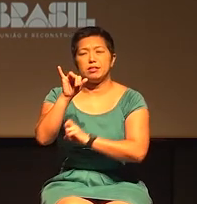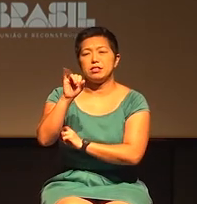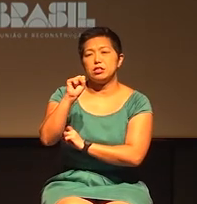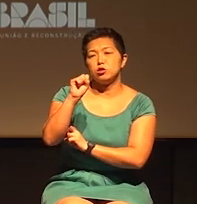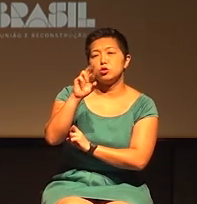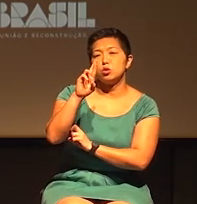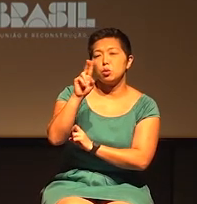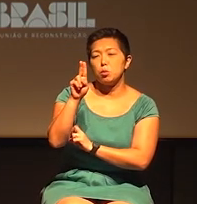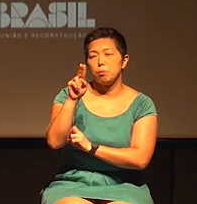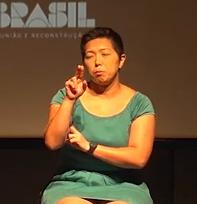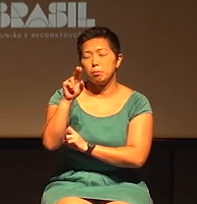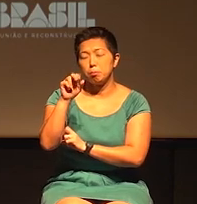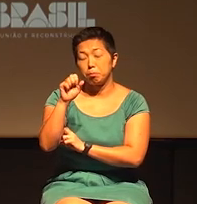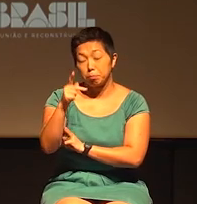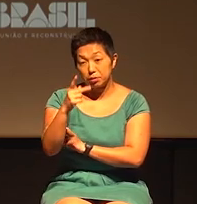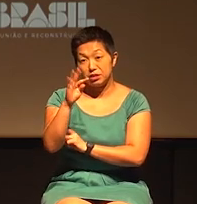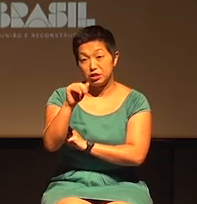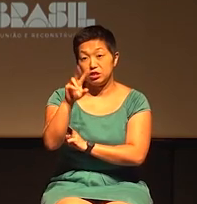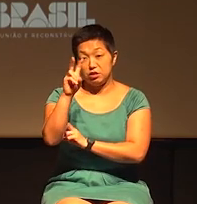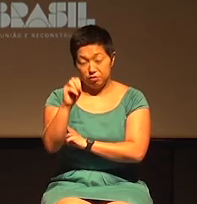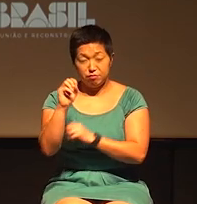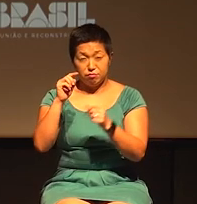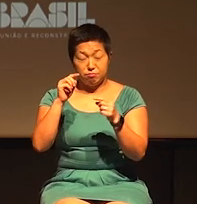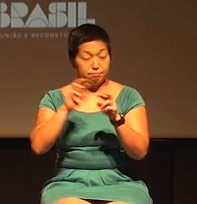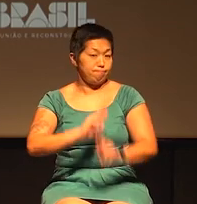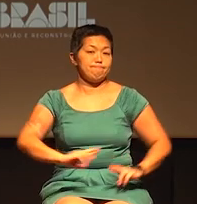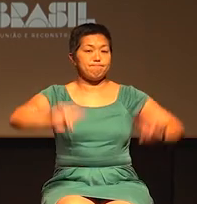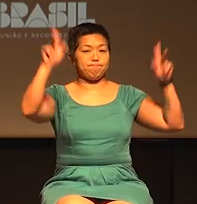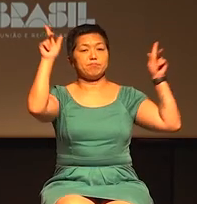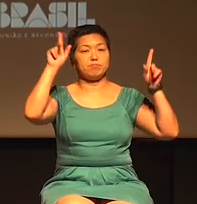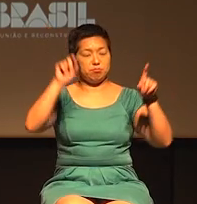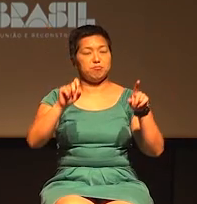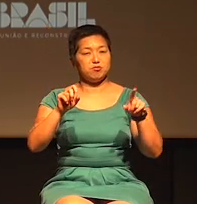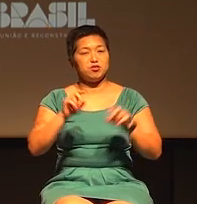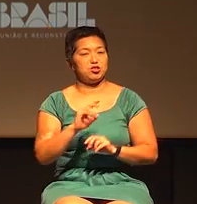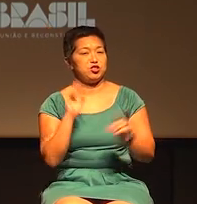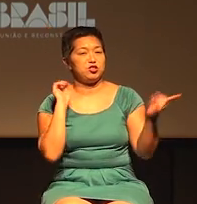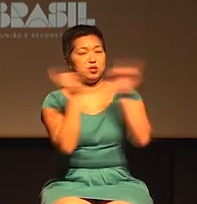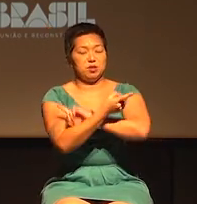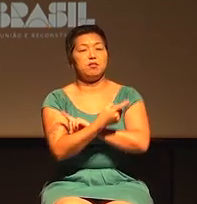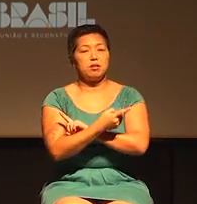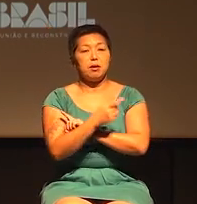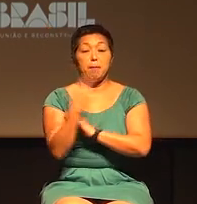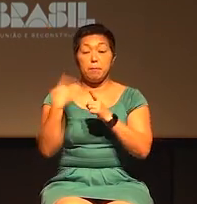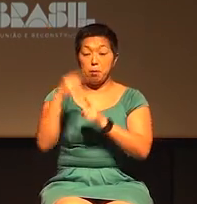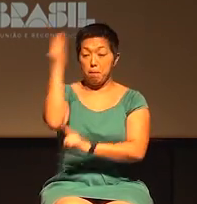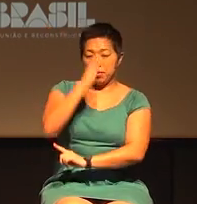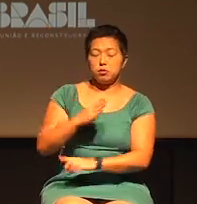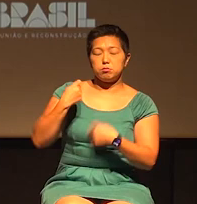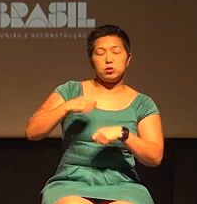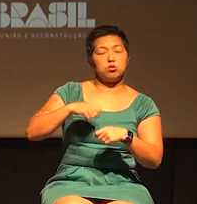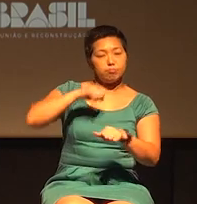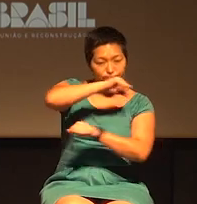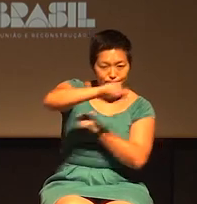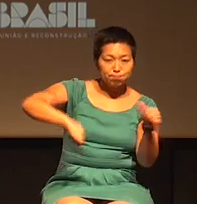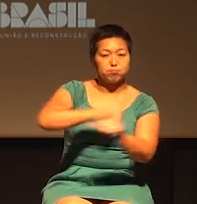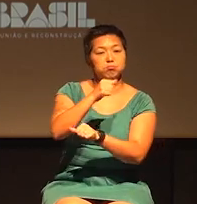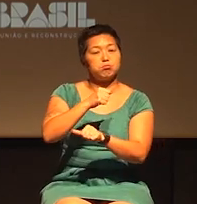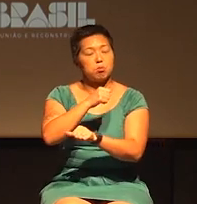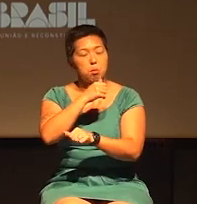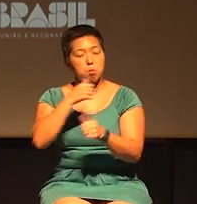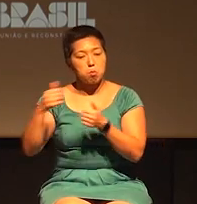entendendo que você tá chamando dos períodos mais conflituosos que o Brasil teve que se transformar e dar um certo uma certa mudança na direção